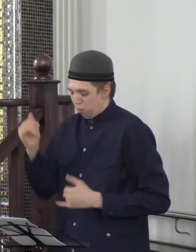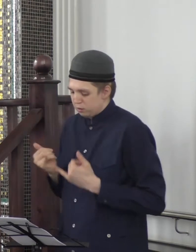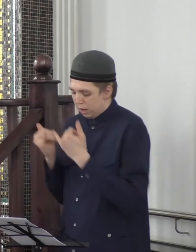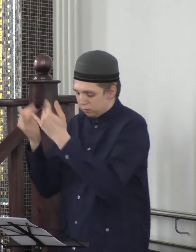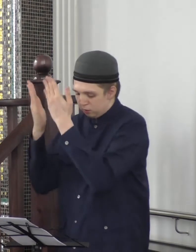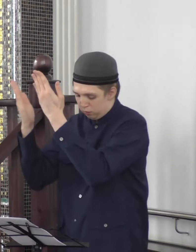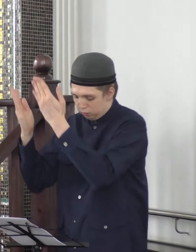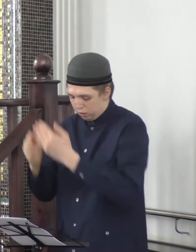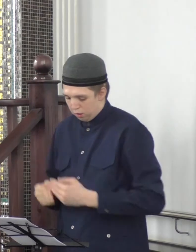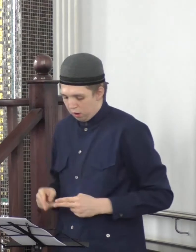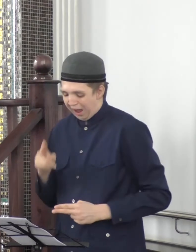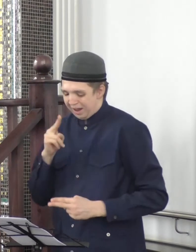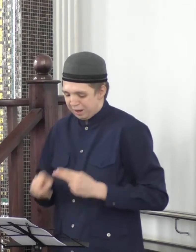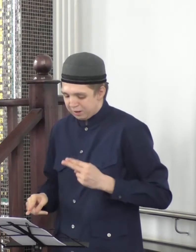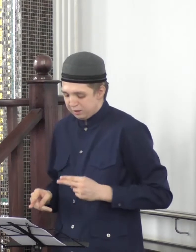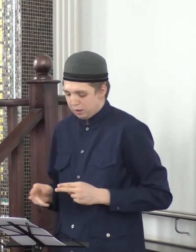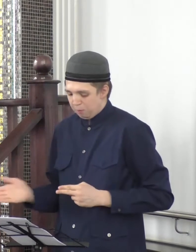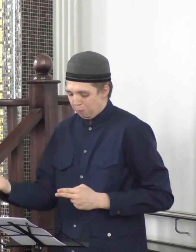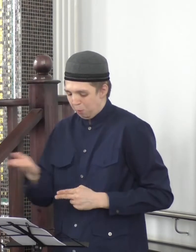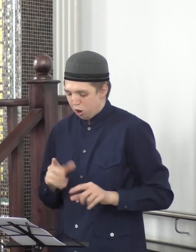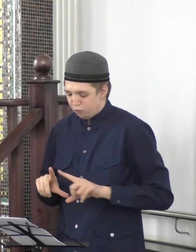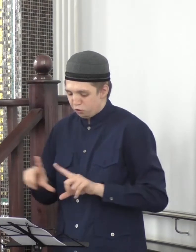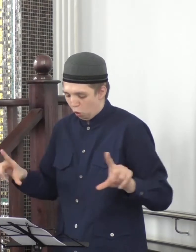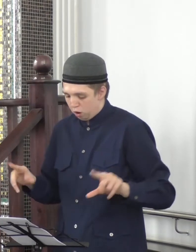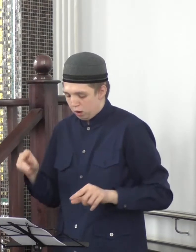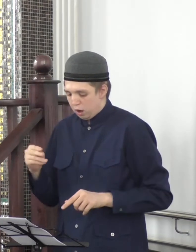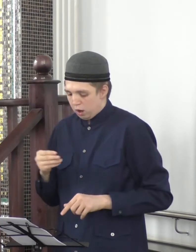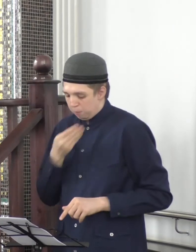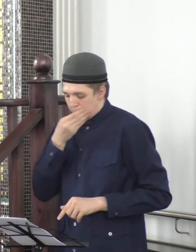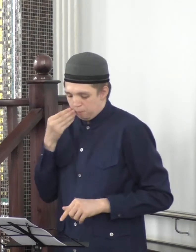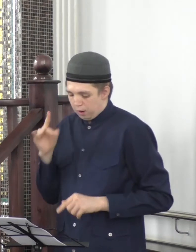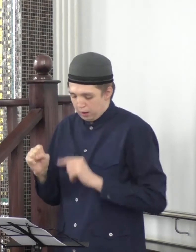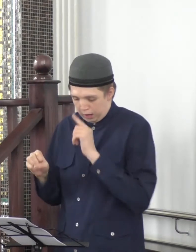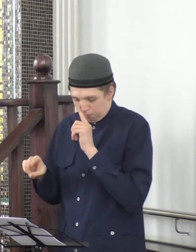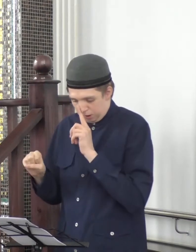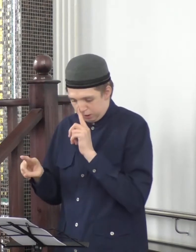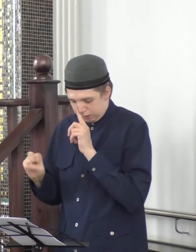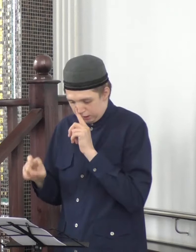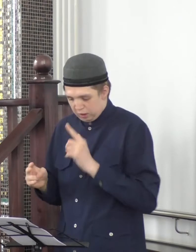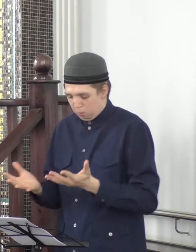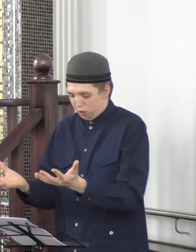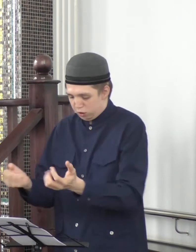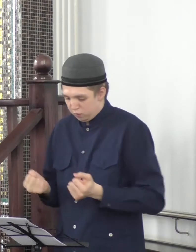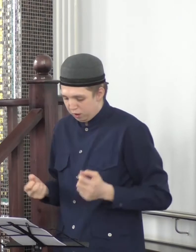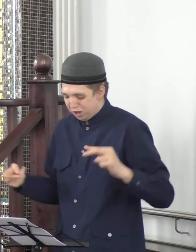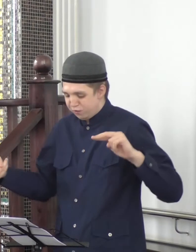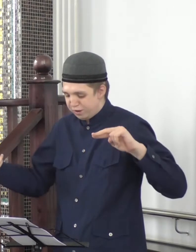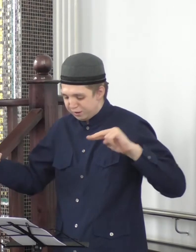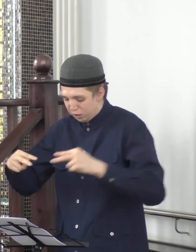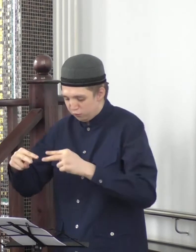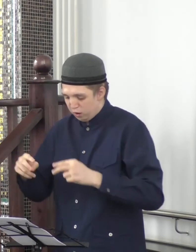екен. Ғариб ғұрабалар тірілді ме? Йыртсызлар йыртлы болды ме? Жауап